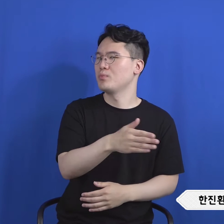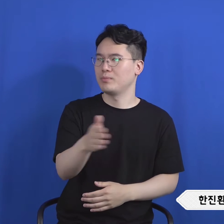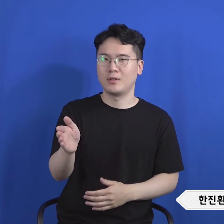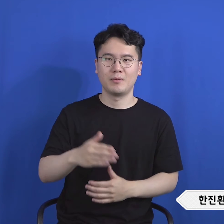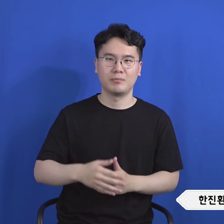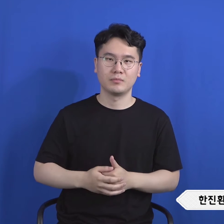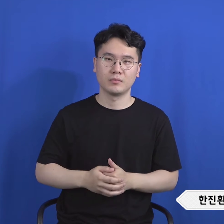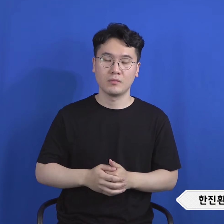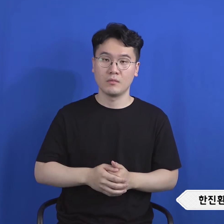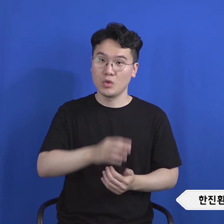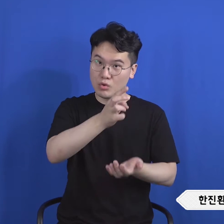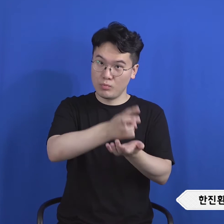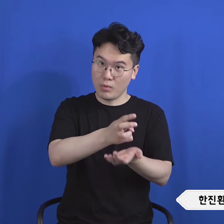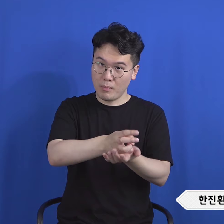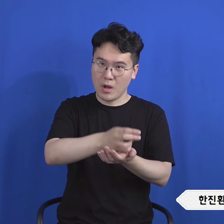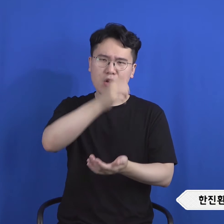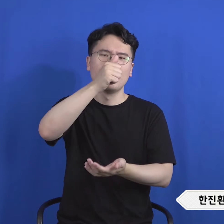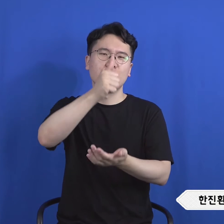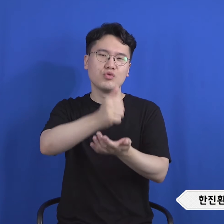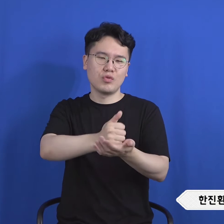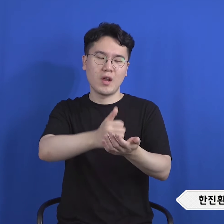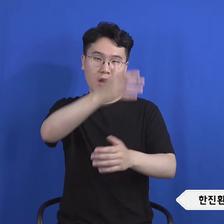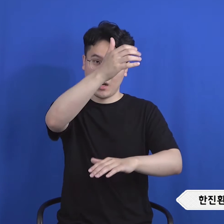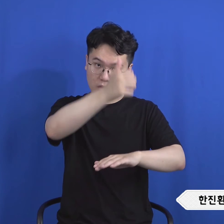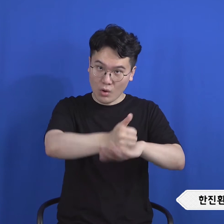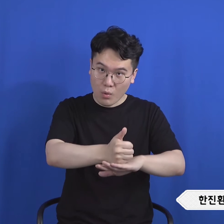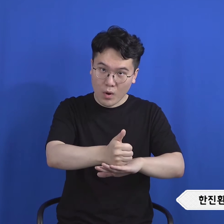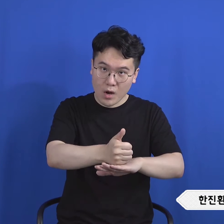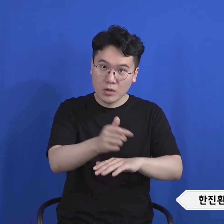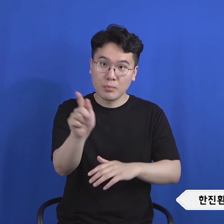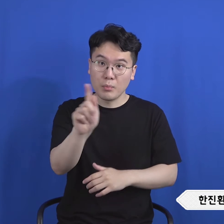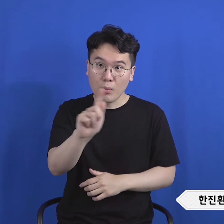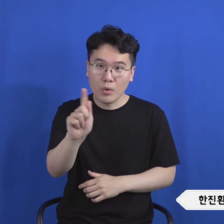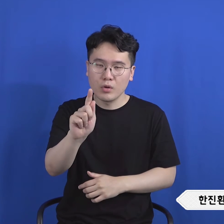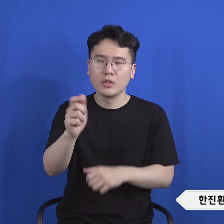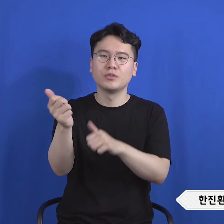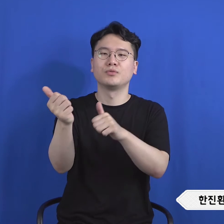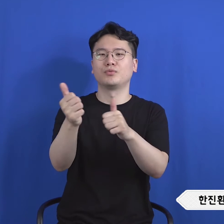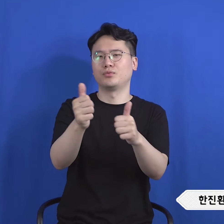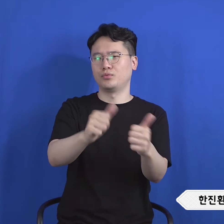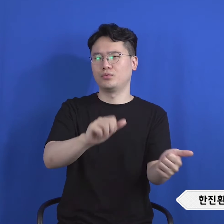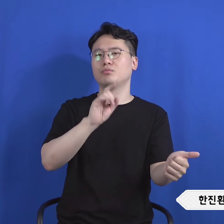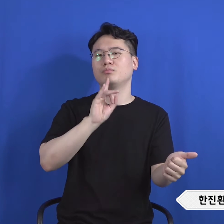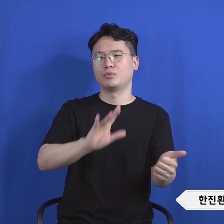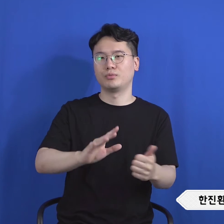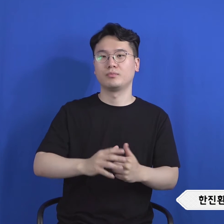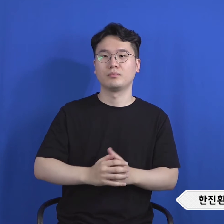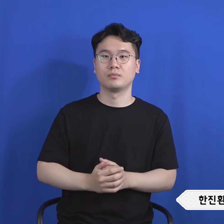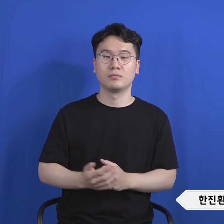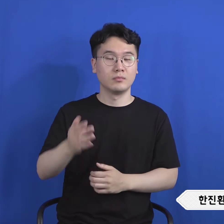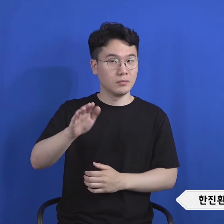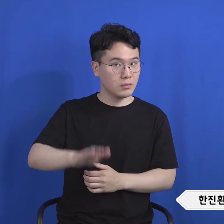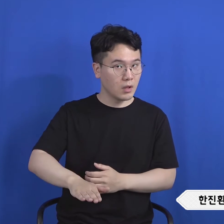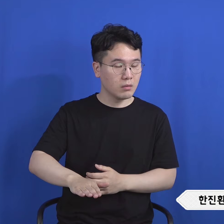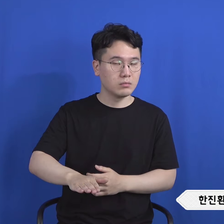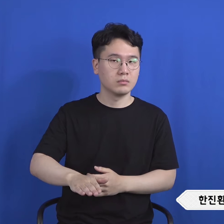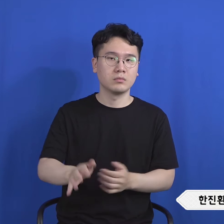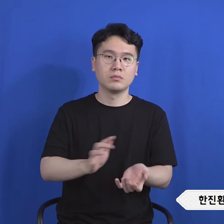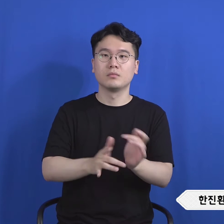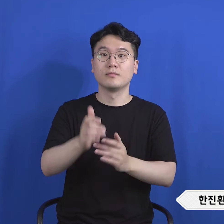율법은 죄의 결과는 오직 죽음뿐이라고 말합니다. 그런데